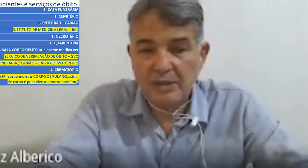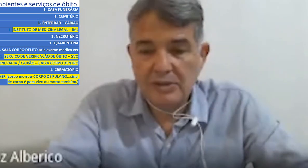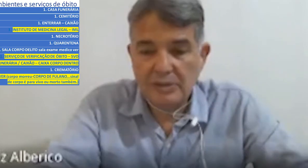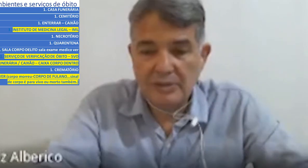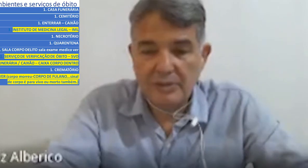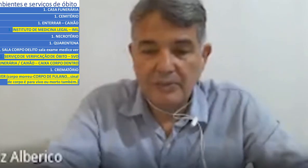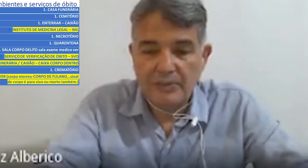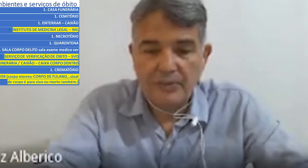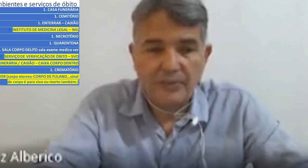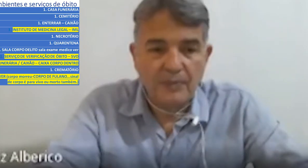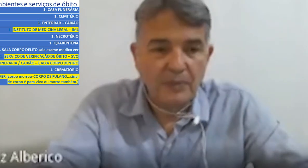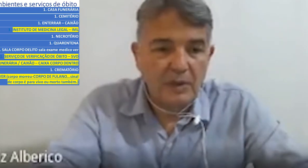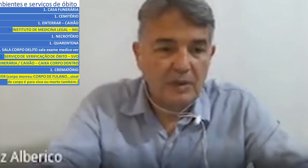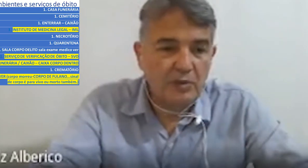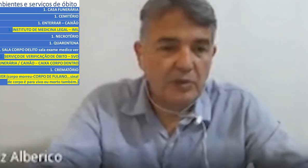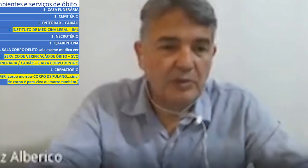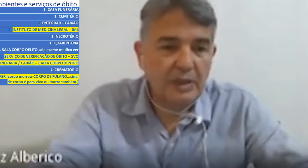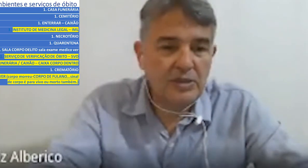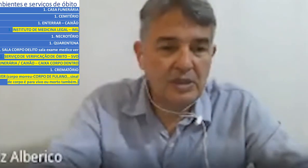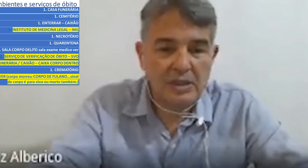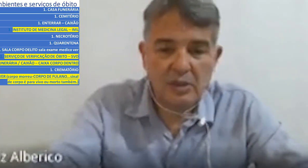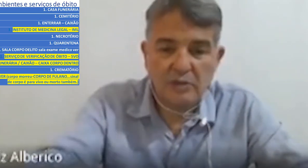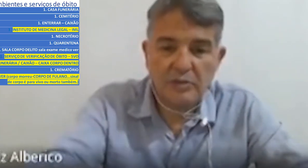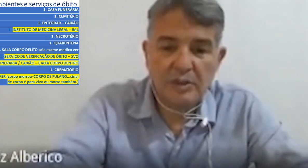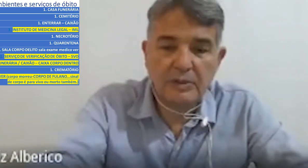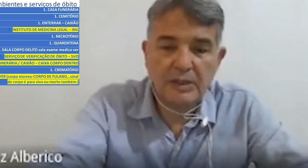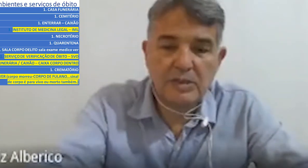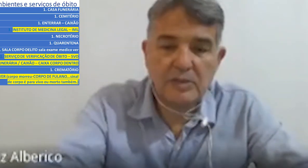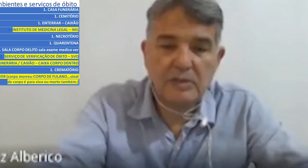semelhantes. Então, eu não vou nem botar X aqui, eu vou botar um tracinho.